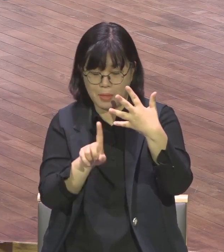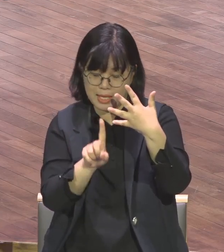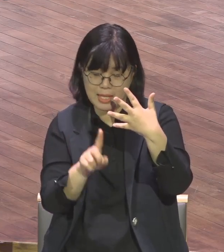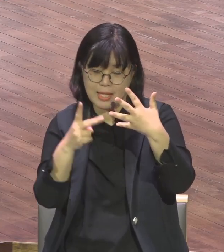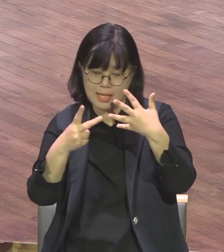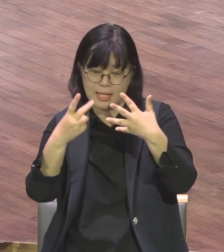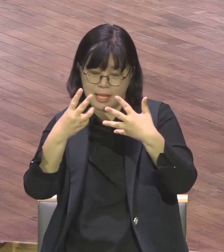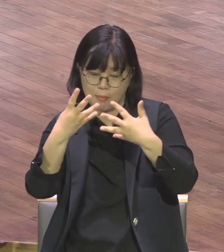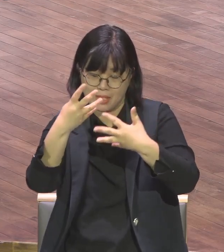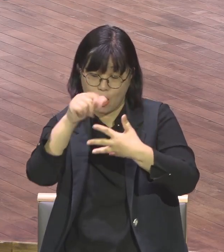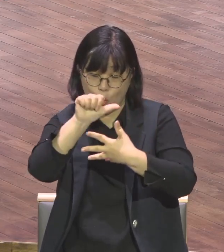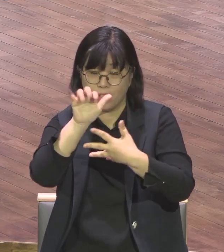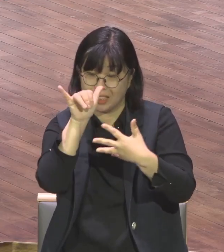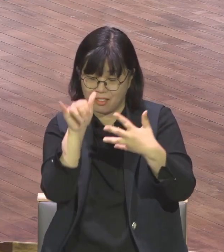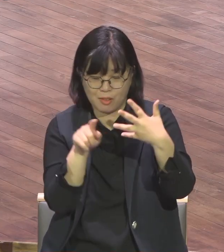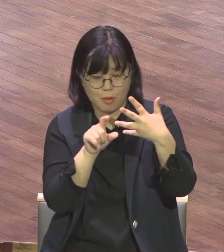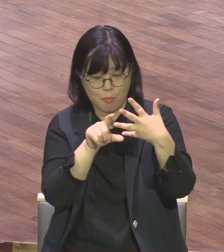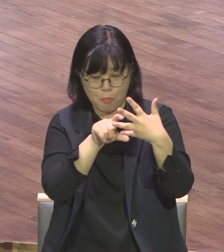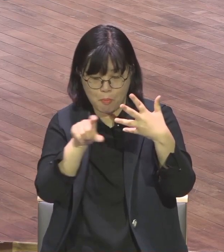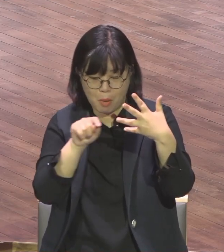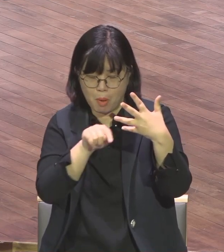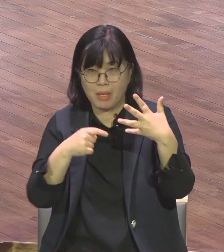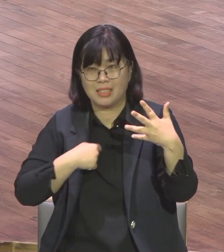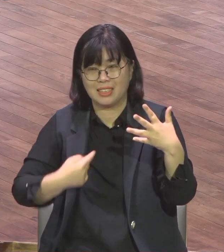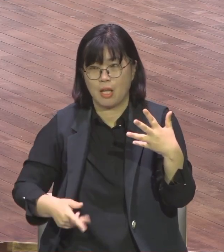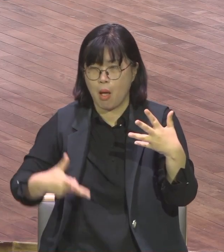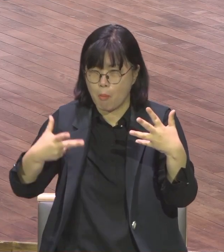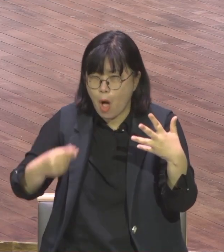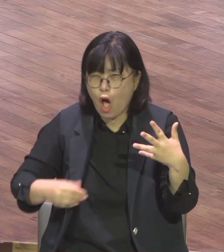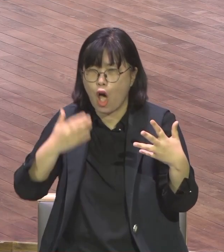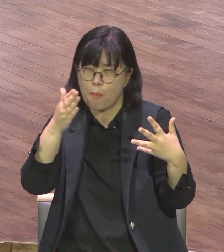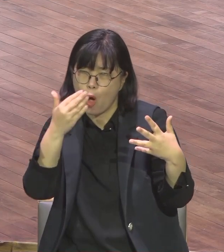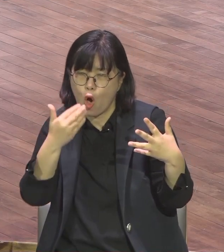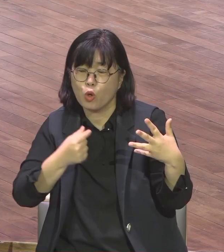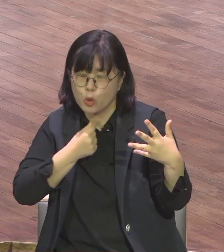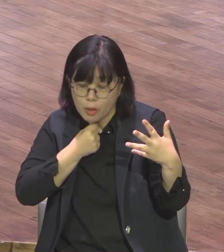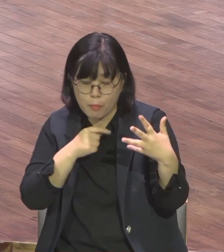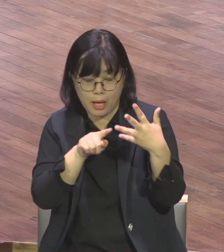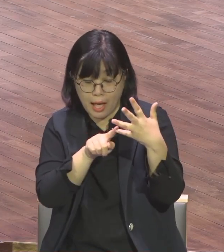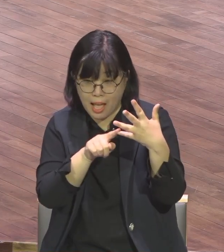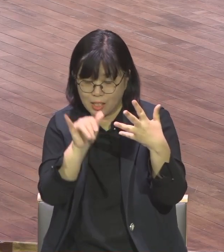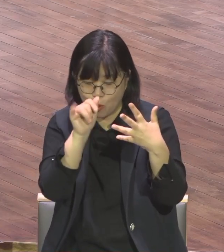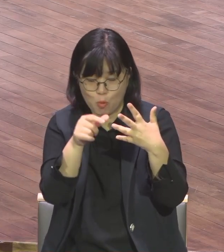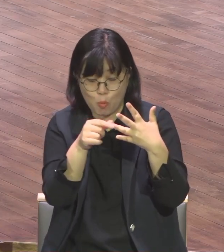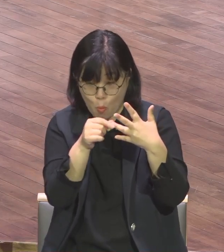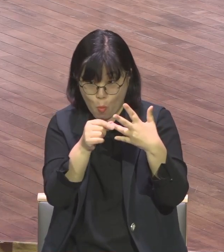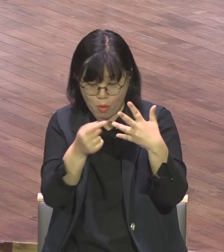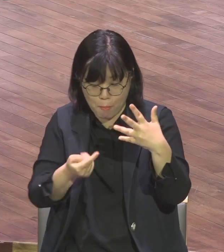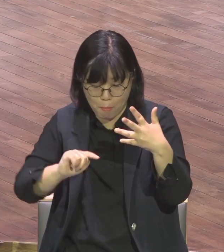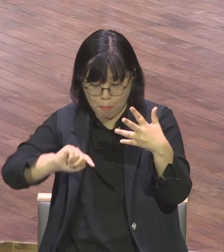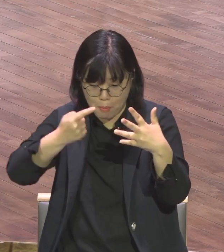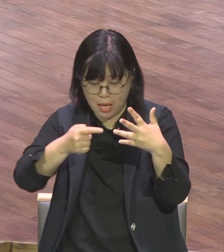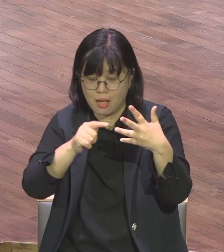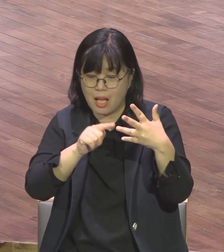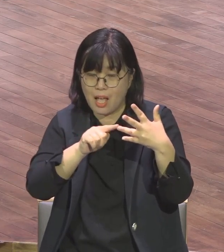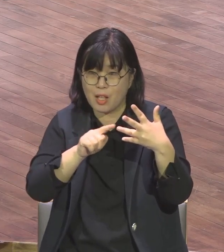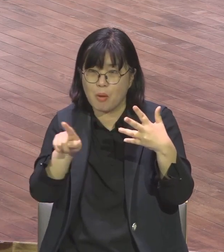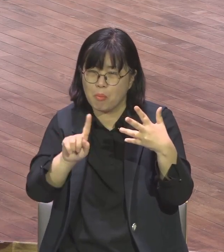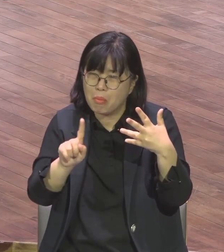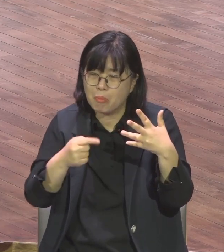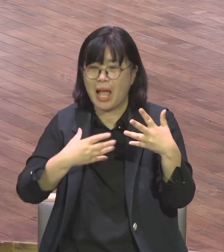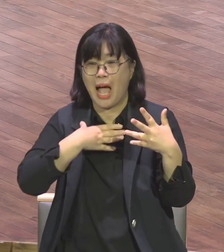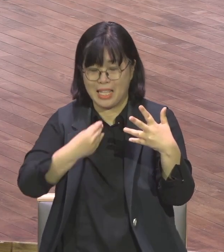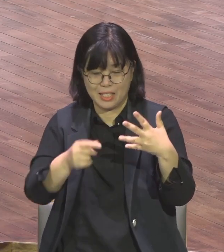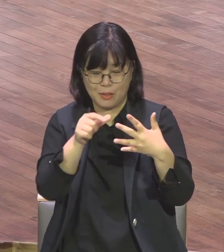욕구인데 생리적 욕구와 안전 욕구, 상위 욕구로 올라가는 3단계는 소속감과